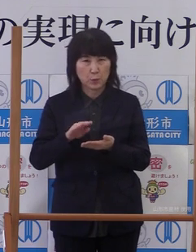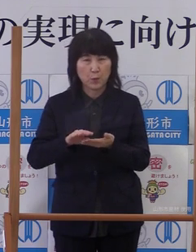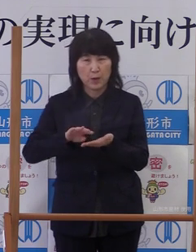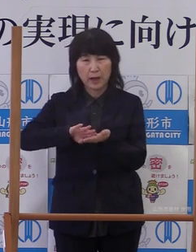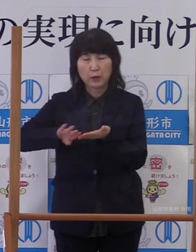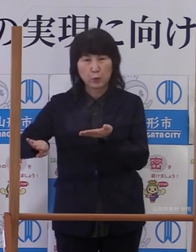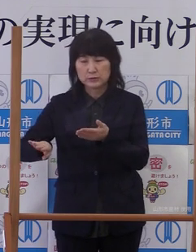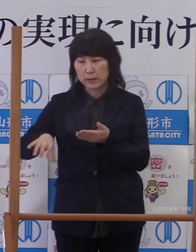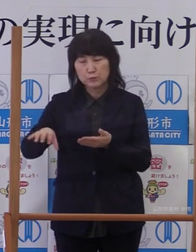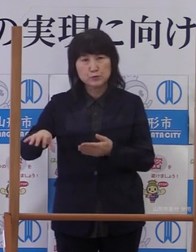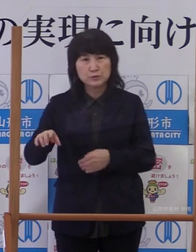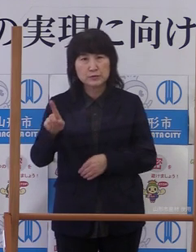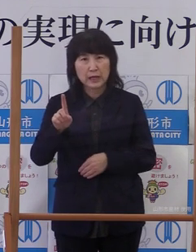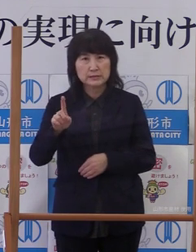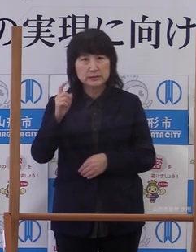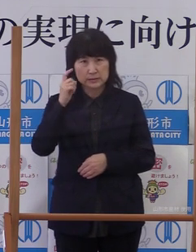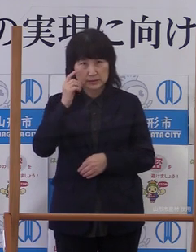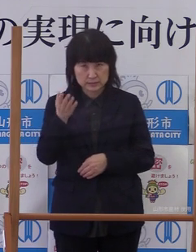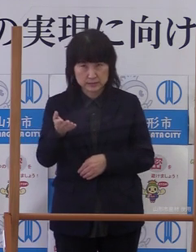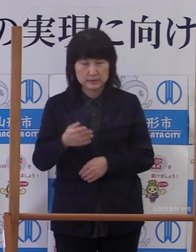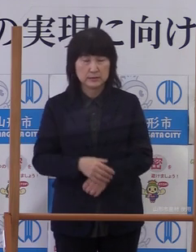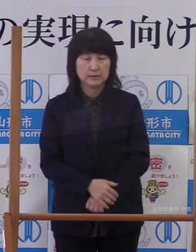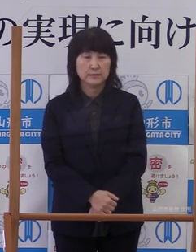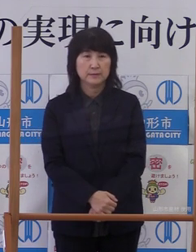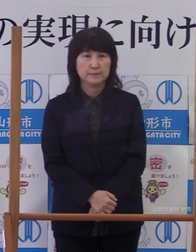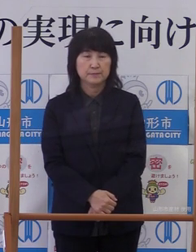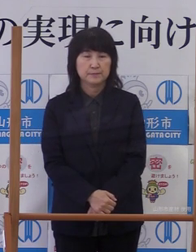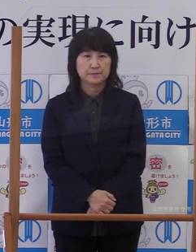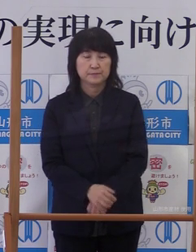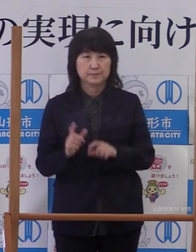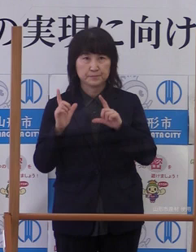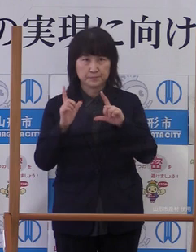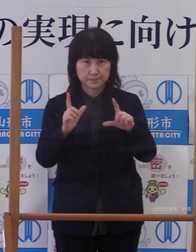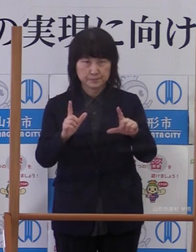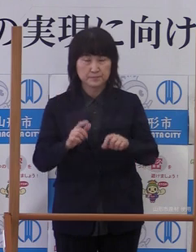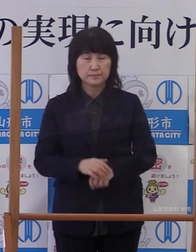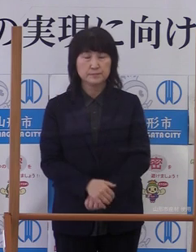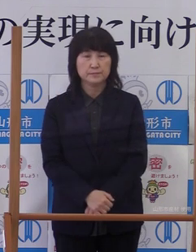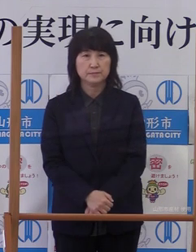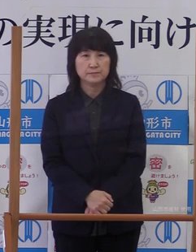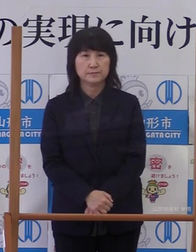分について市長なりの考えがあれば教えてください。 はい、